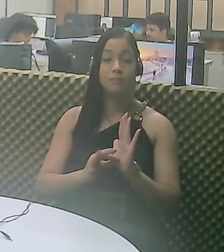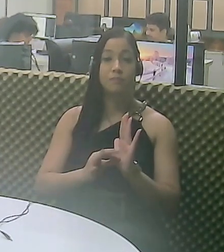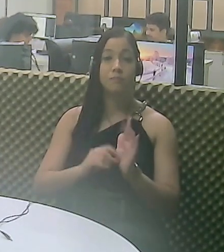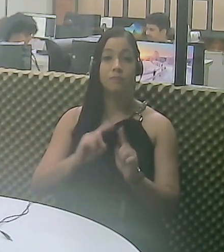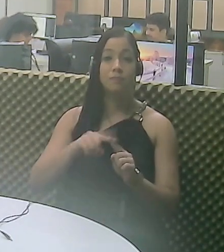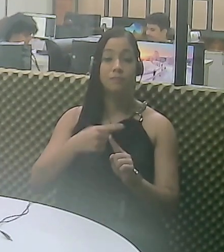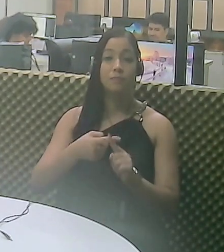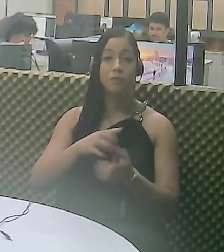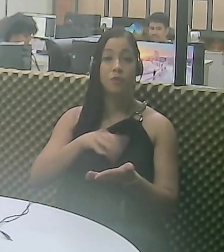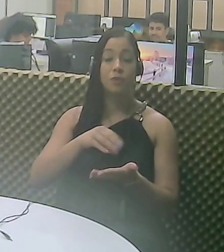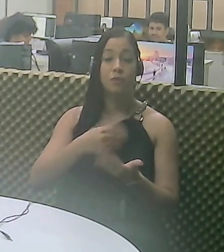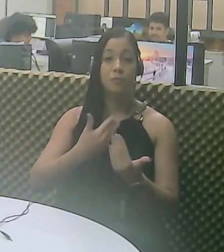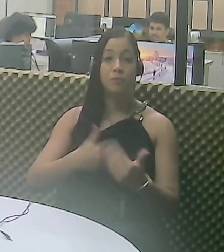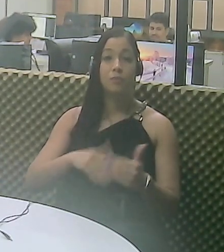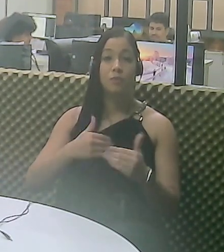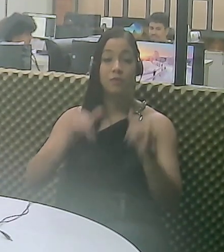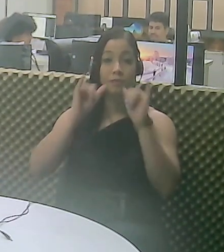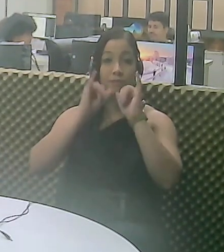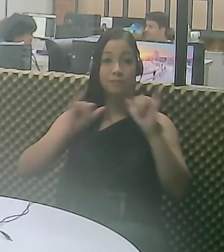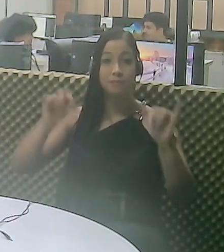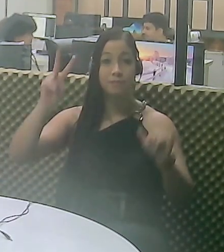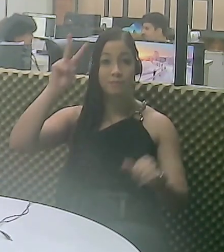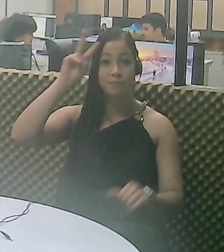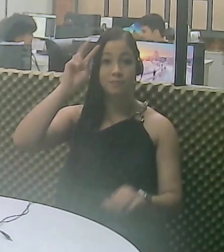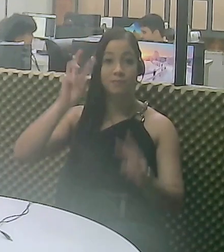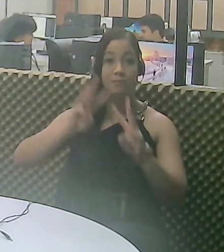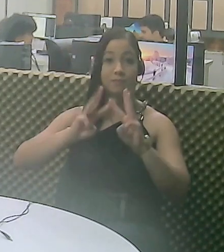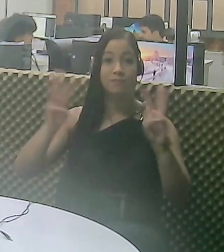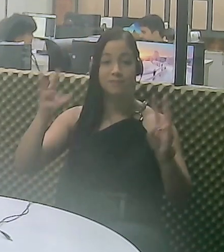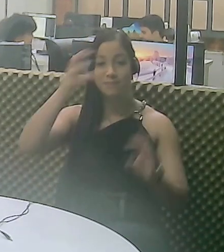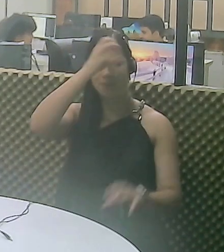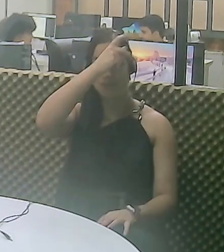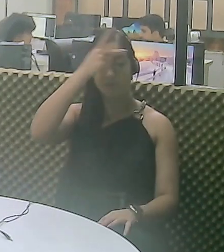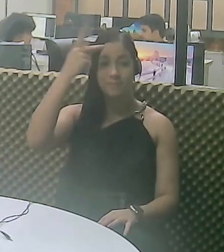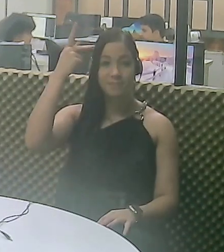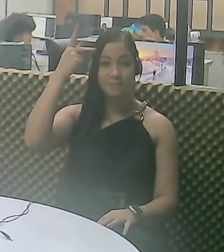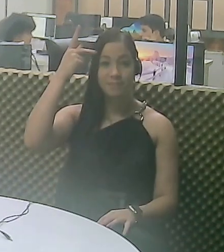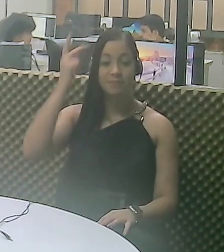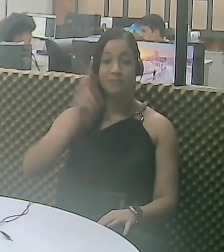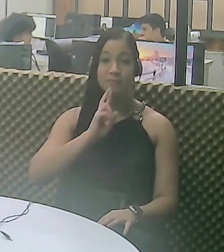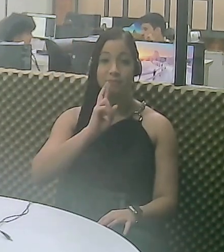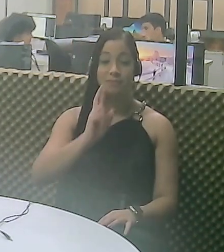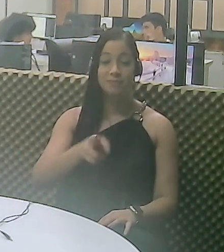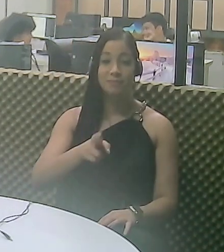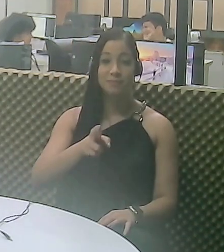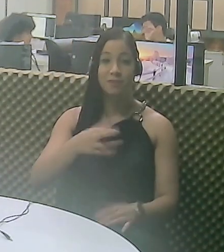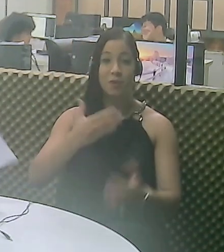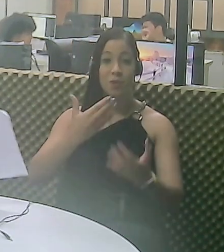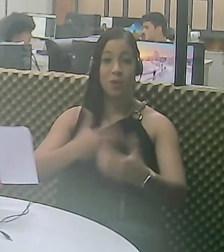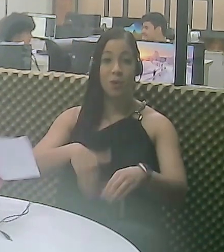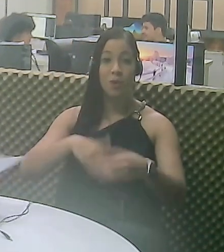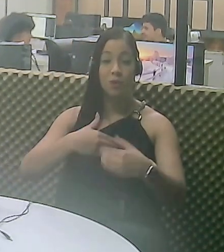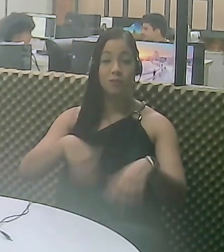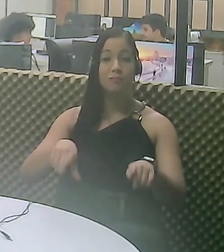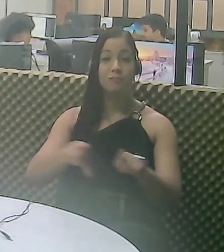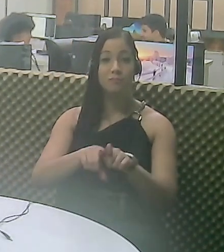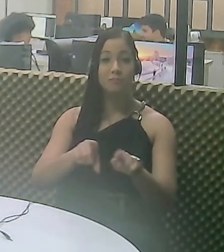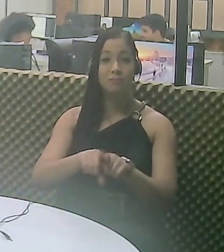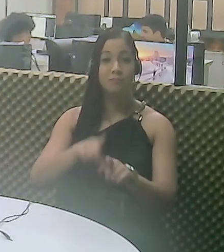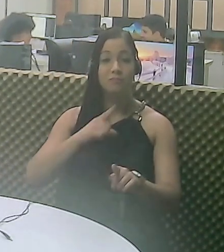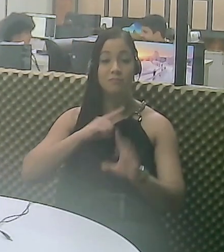provas serão divulgados nesta segunda-feira no portal da Prefeitura. O resultado final deste concurso também